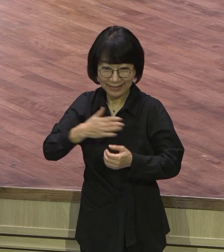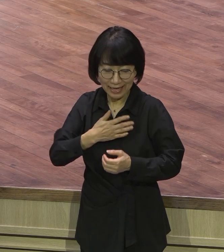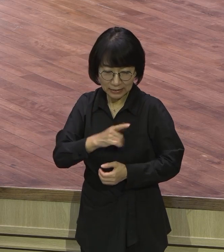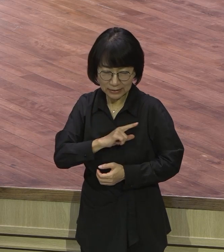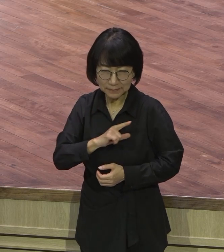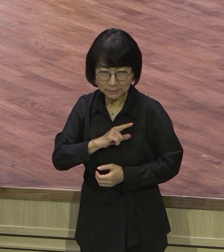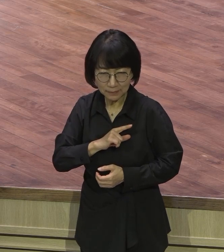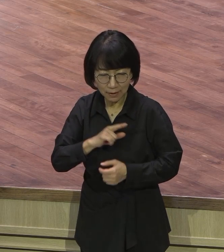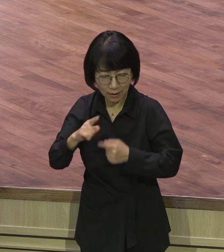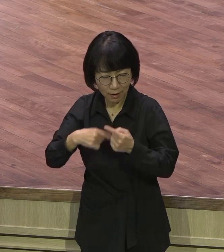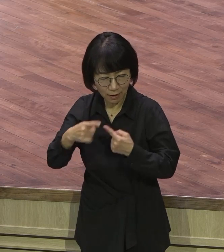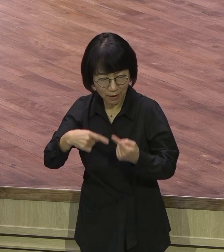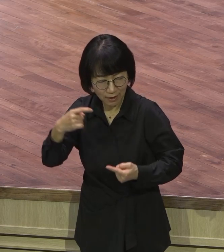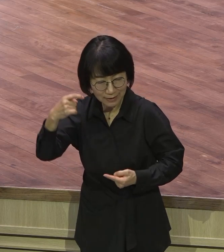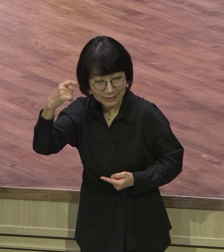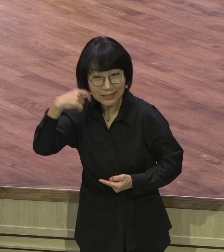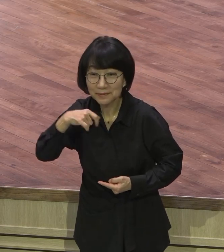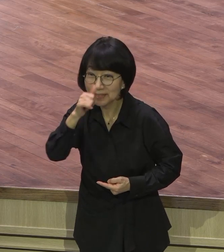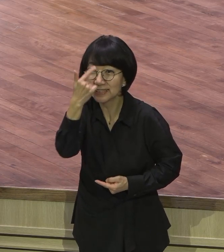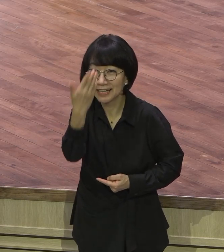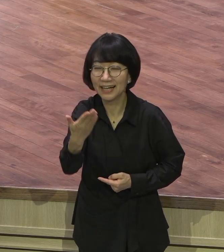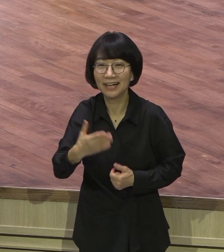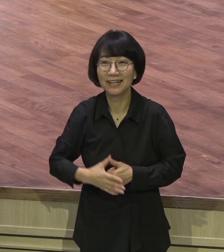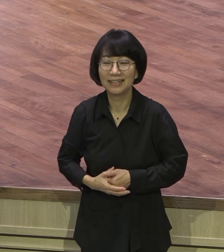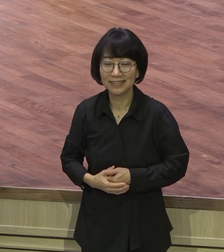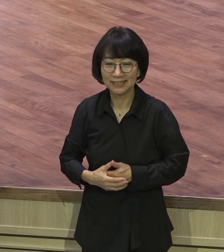시작하는데 내 이름을 먼저 불러 그건 느껴야 돼요